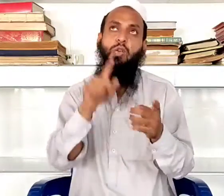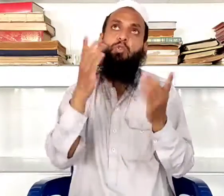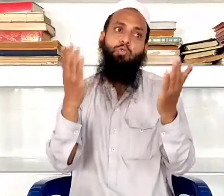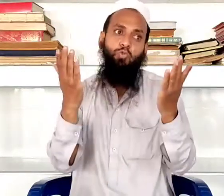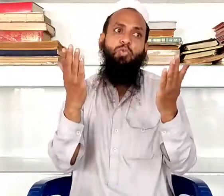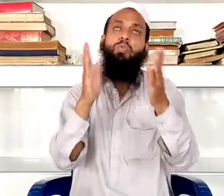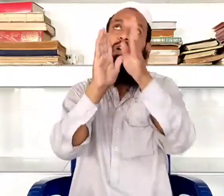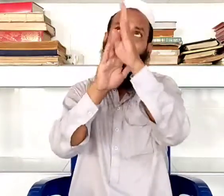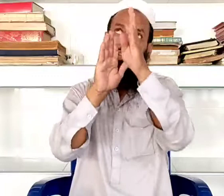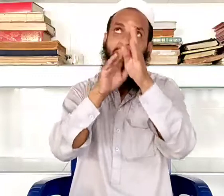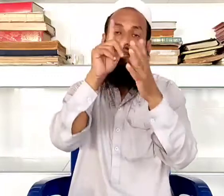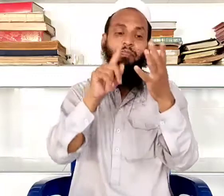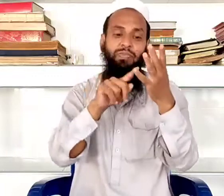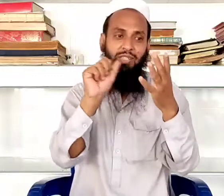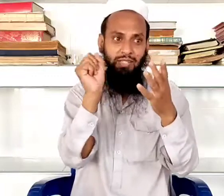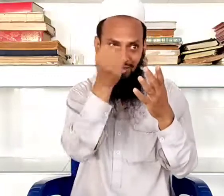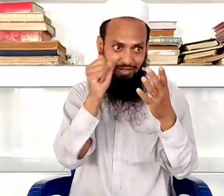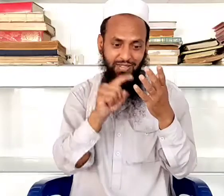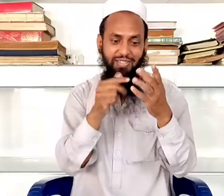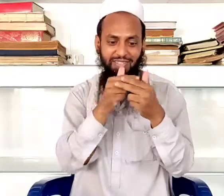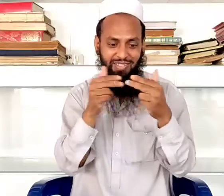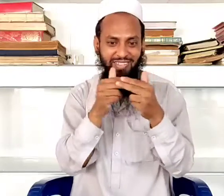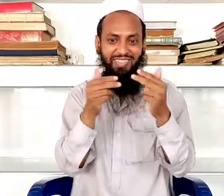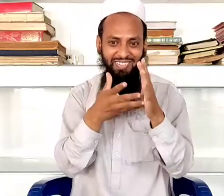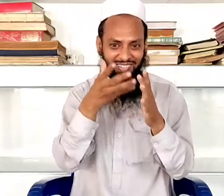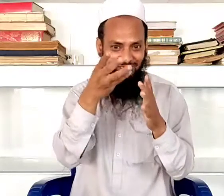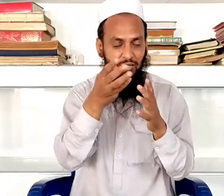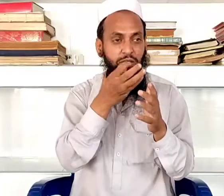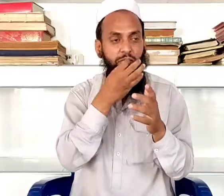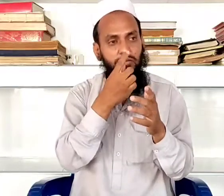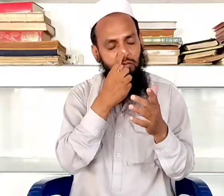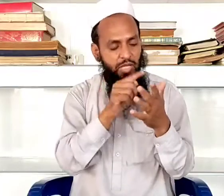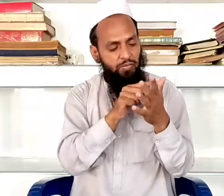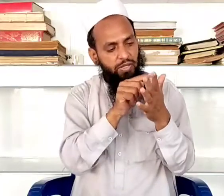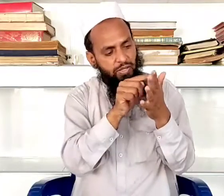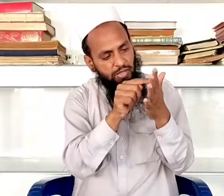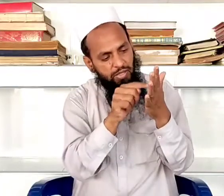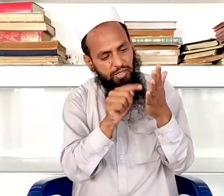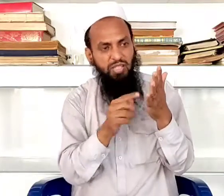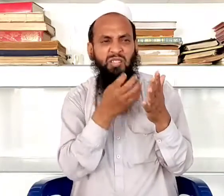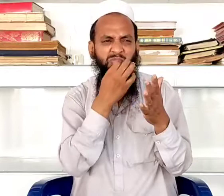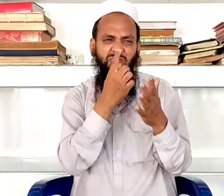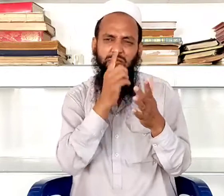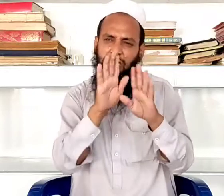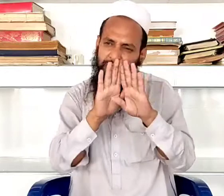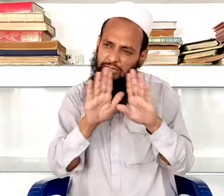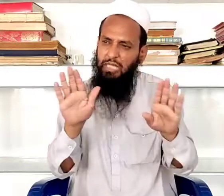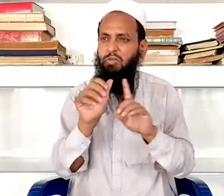खुलाफाए राशिदीन का और शेर खुदा और अहले बैत का इज्जत और इज्जत देना सही तरीके से करने की तौफीक अता फरमाए,